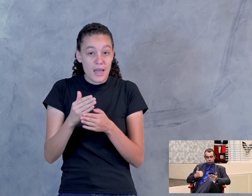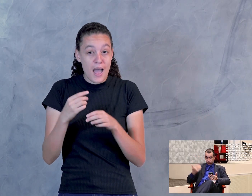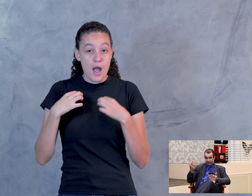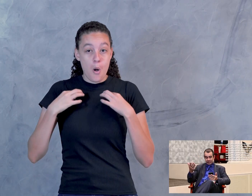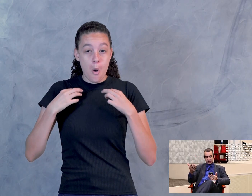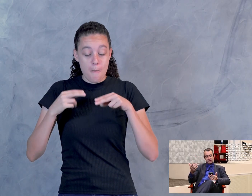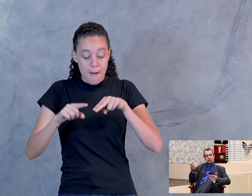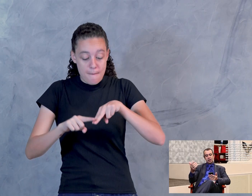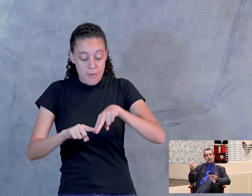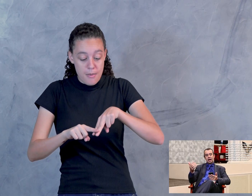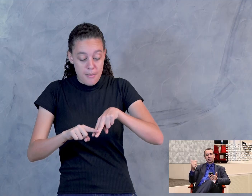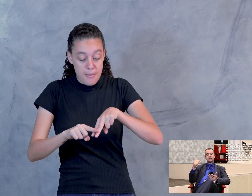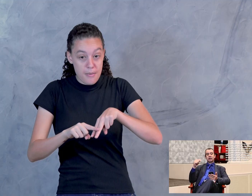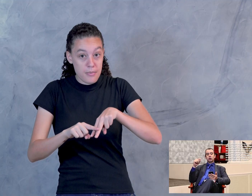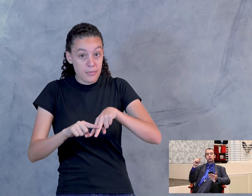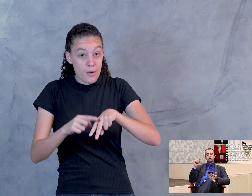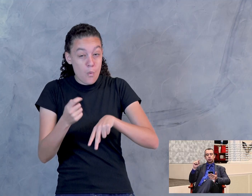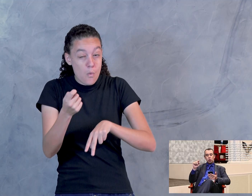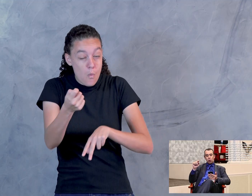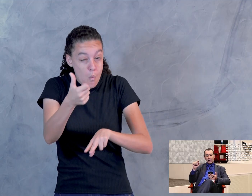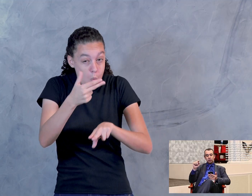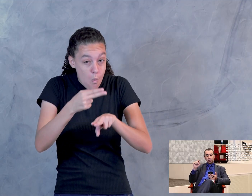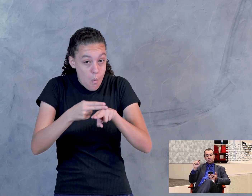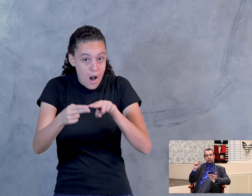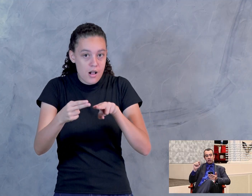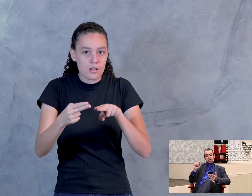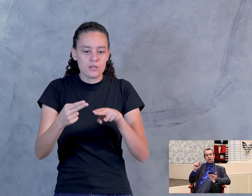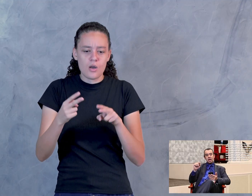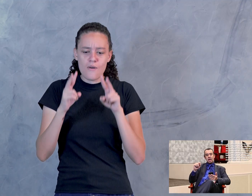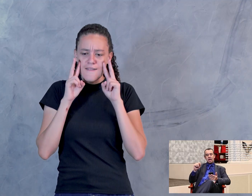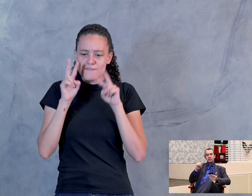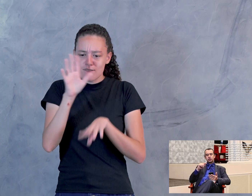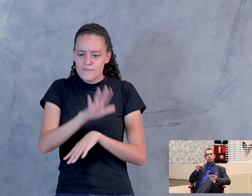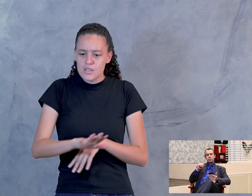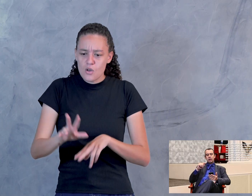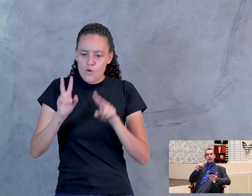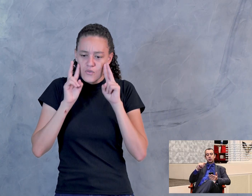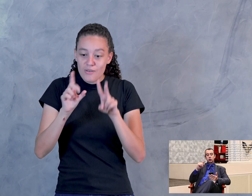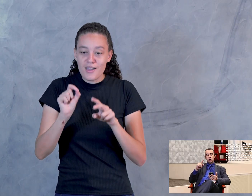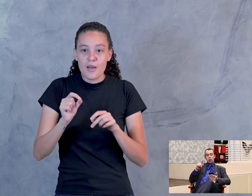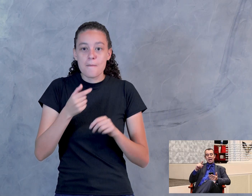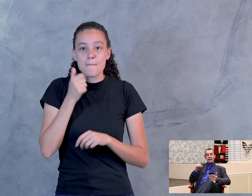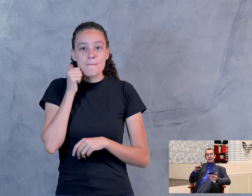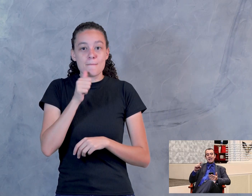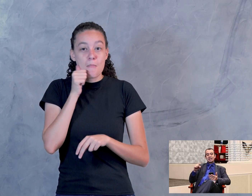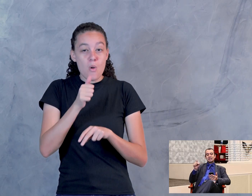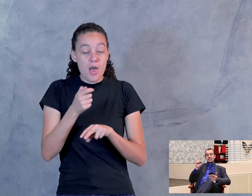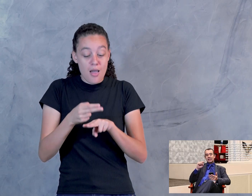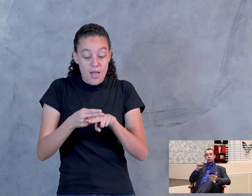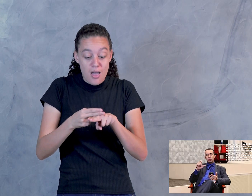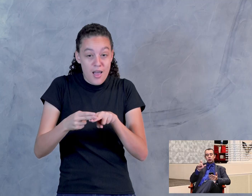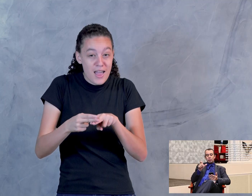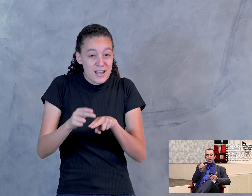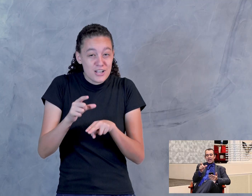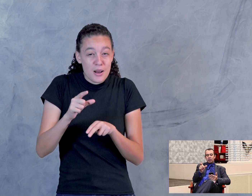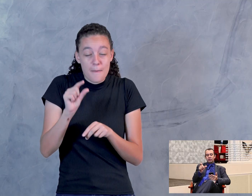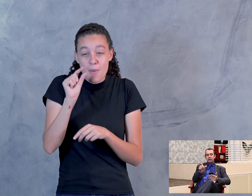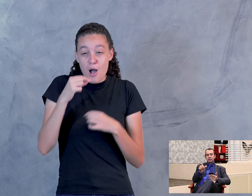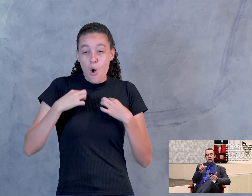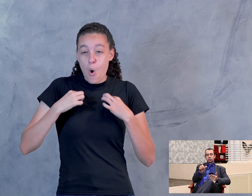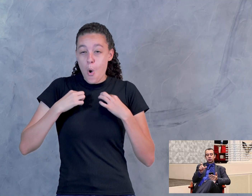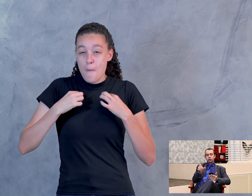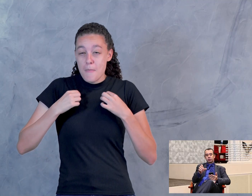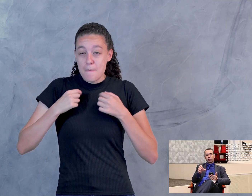despimento, nudez, até que o último quadro que vi era de uma mulher nua, exceto por um